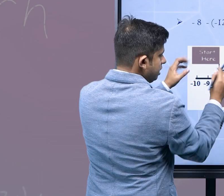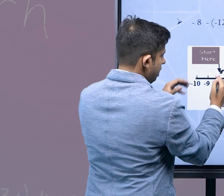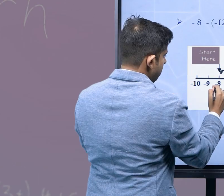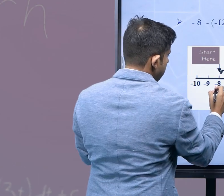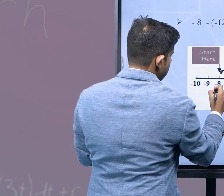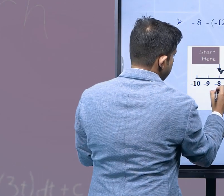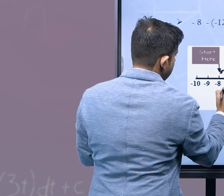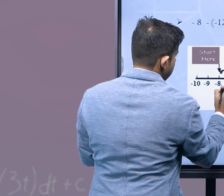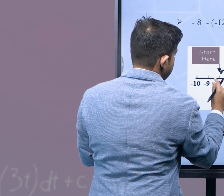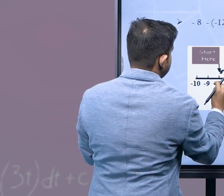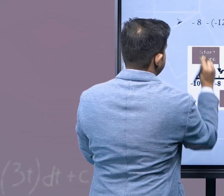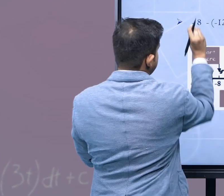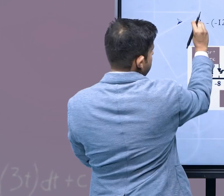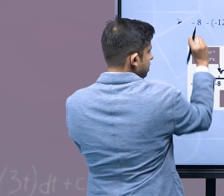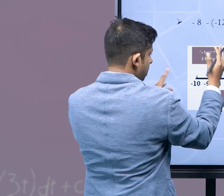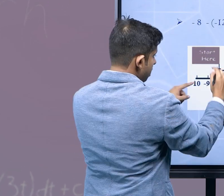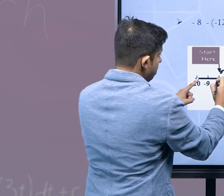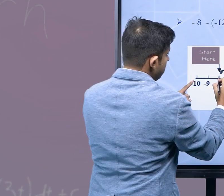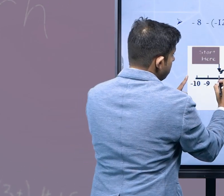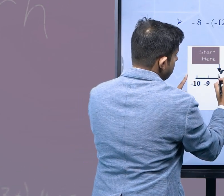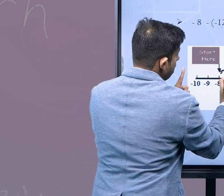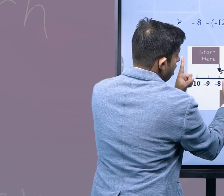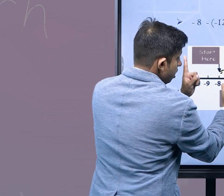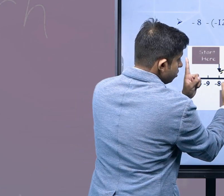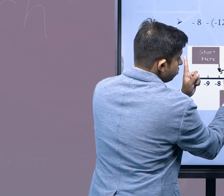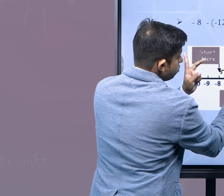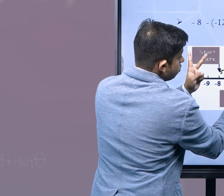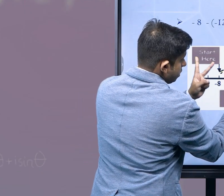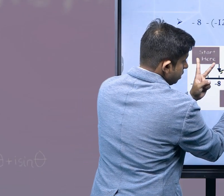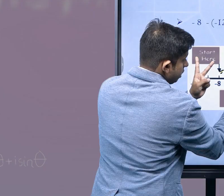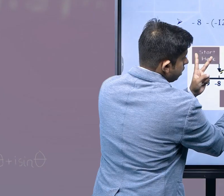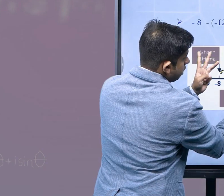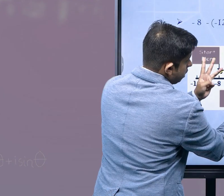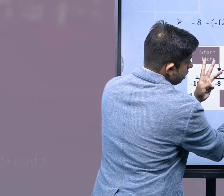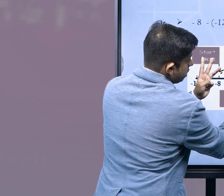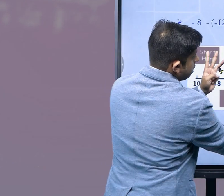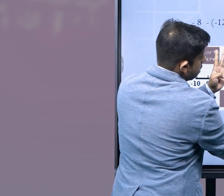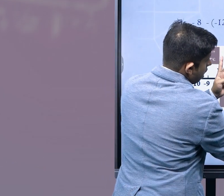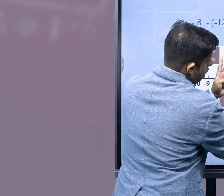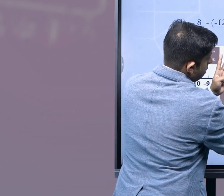-8 minus in brackets -12 is equals to 4.